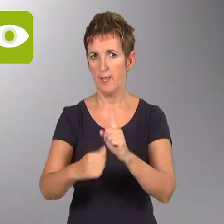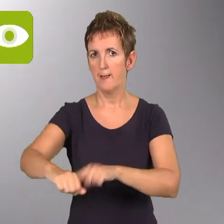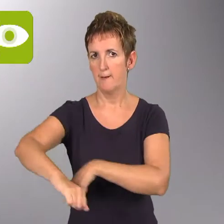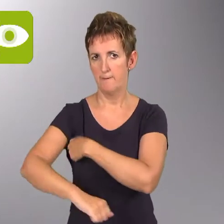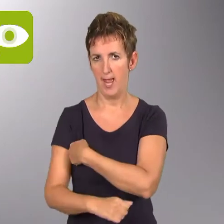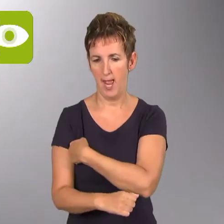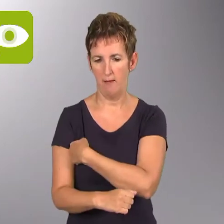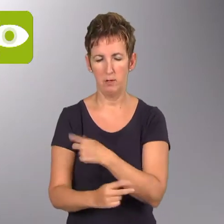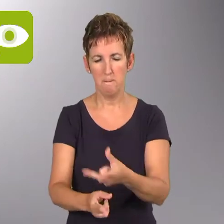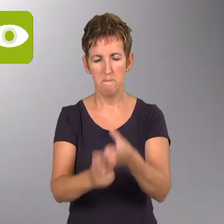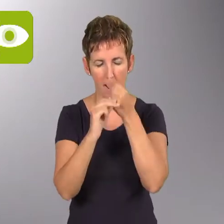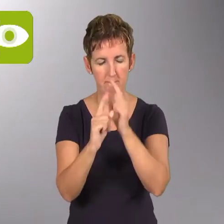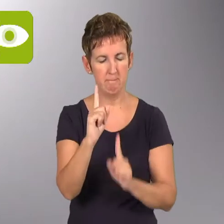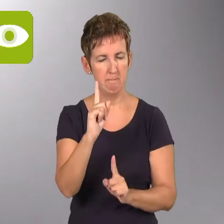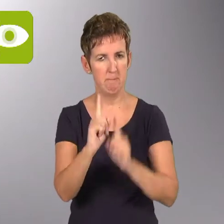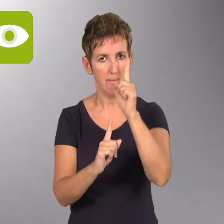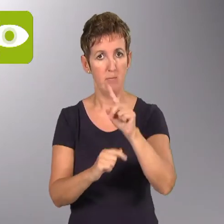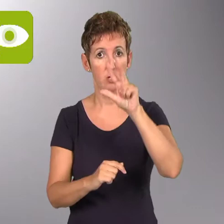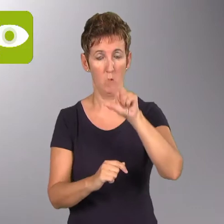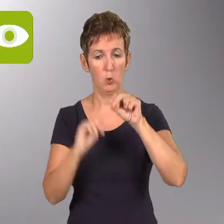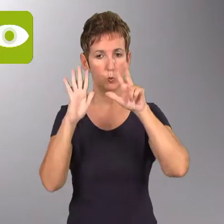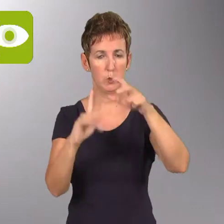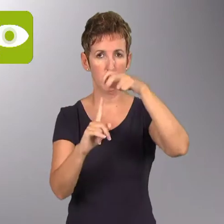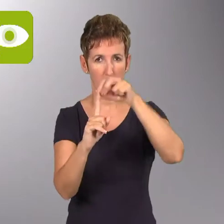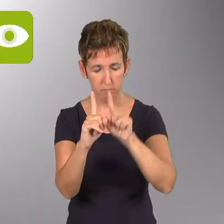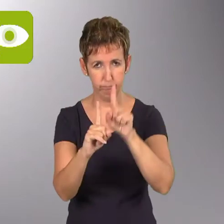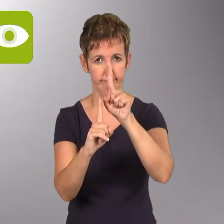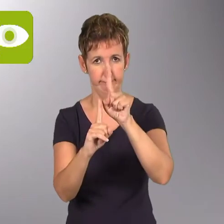Subite poussée de fièvre dépassant les 38 degrés.